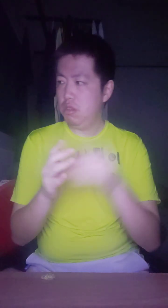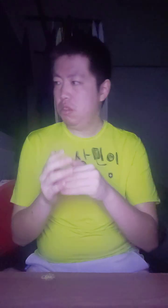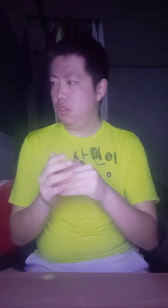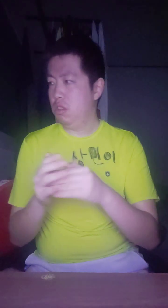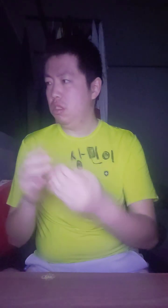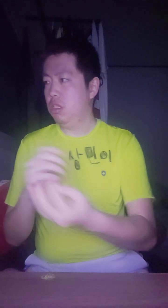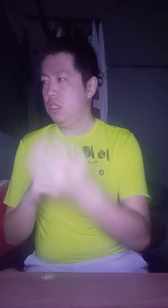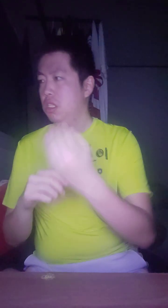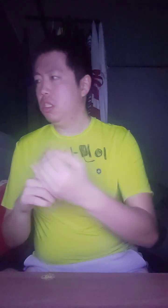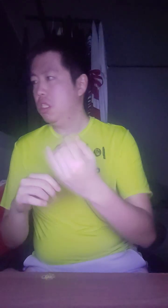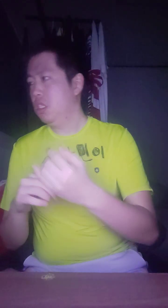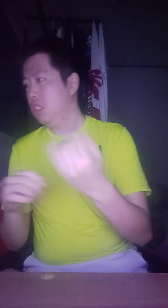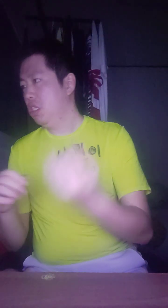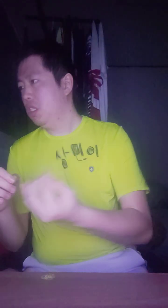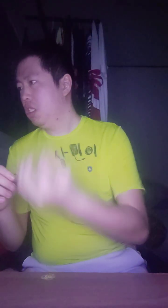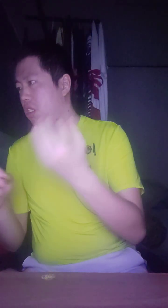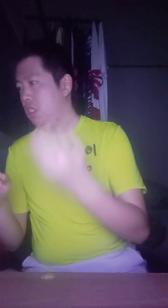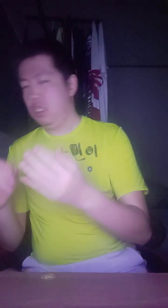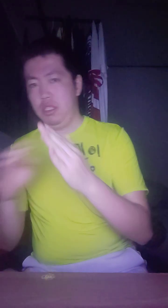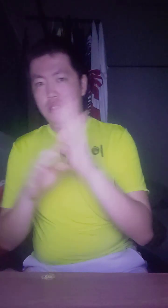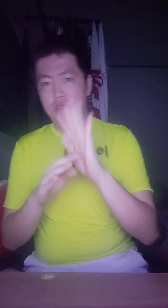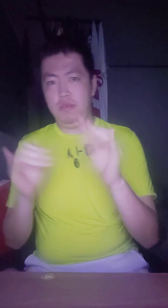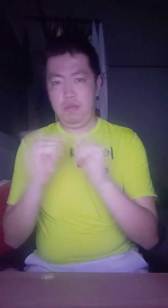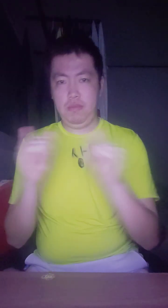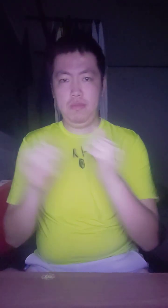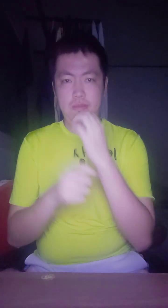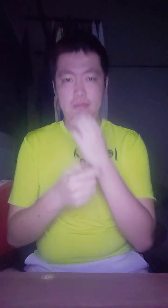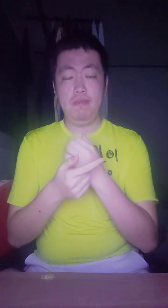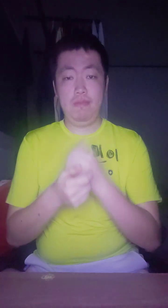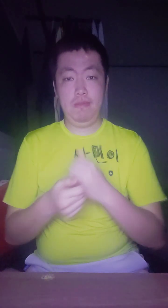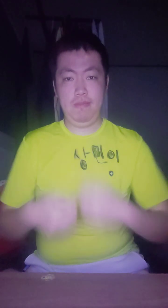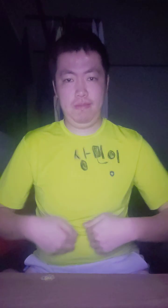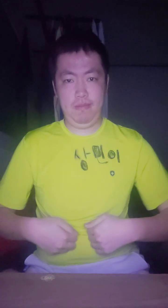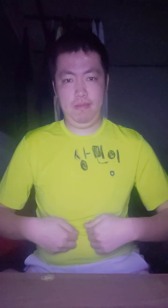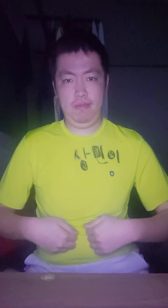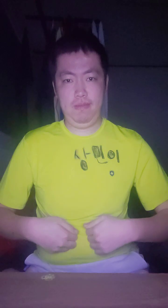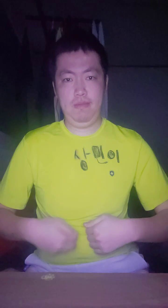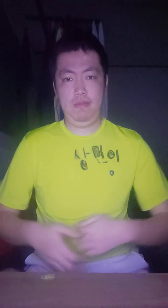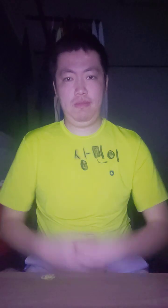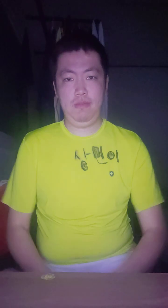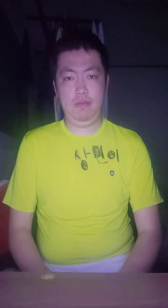경남본부장에게 견책 처분을 내렸다고 밝혔습니다. KBS 뉴스 이형관입니다.